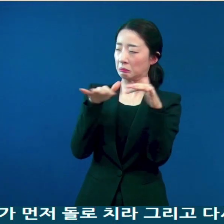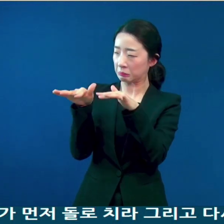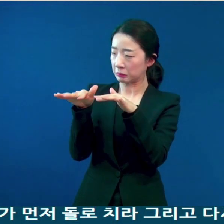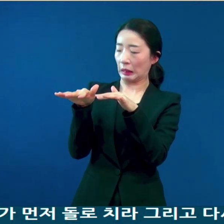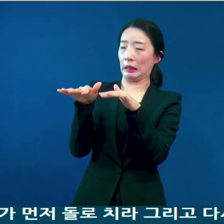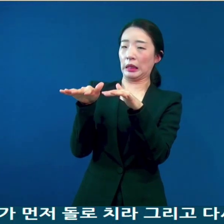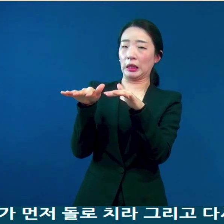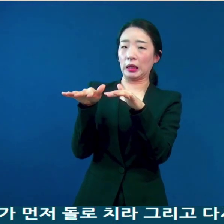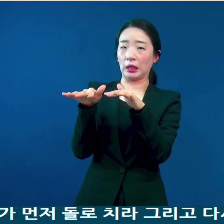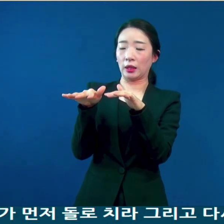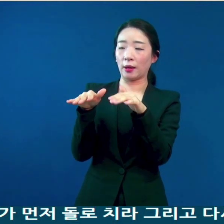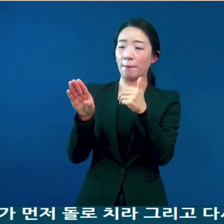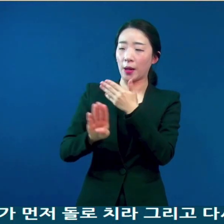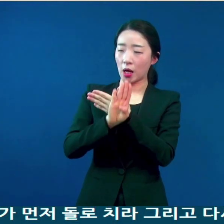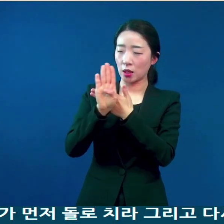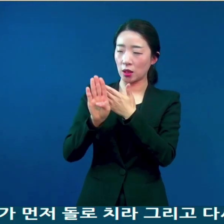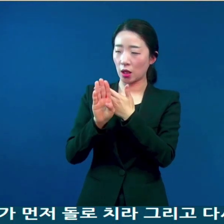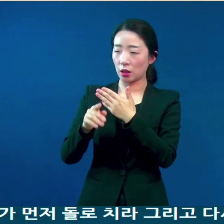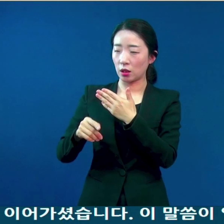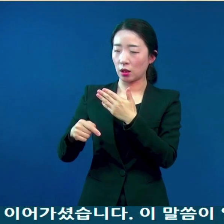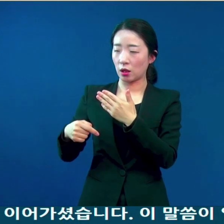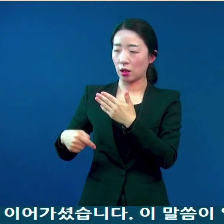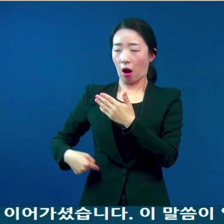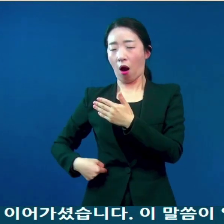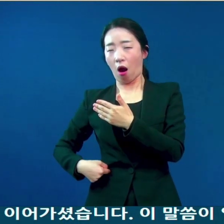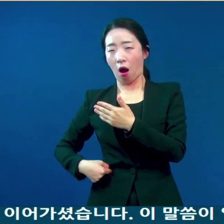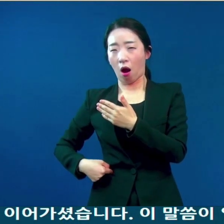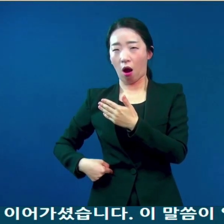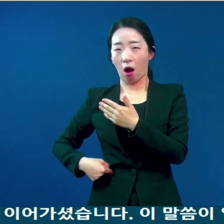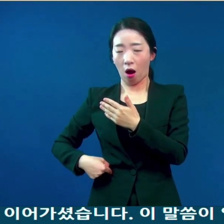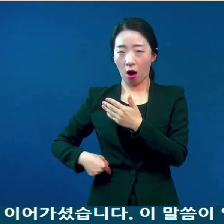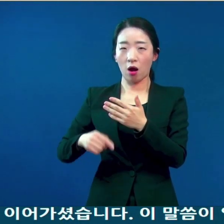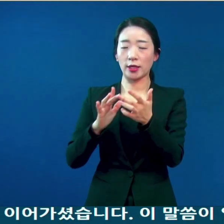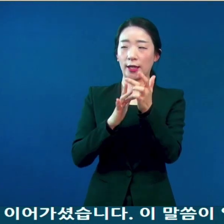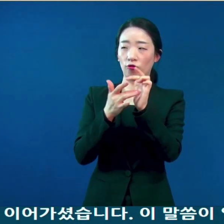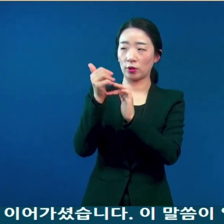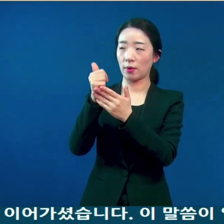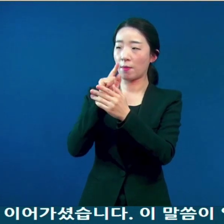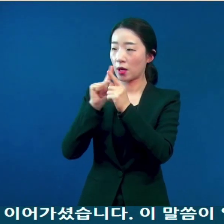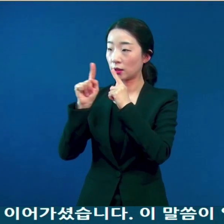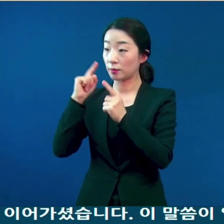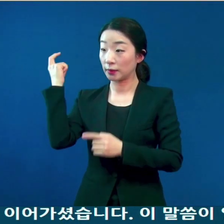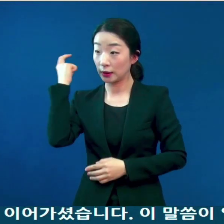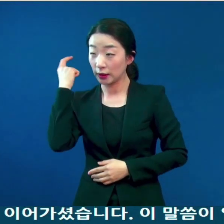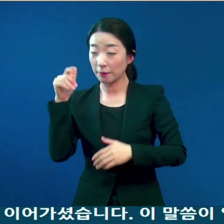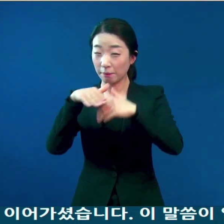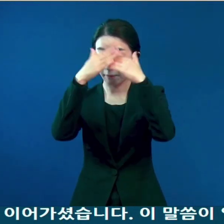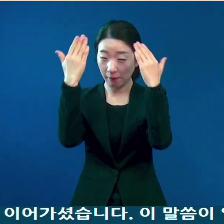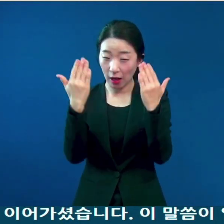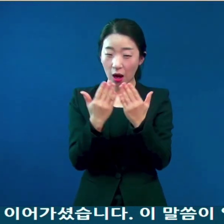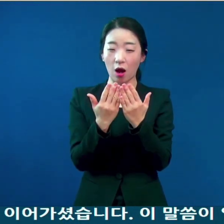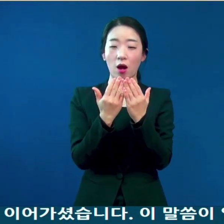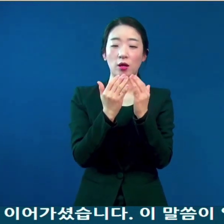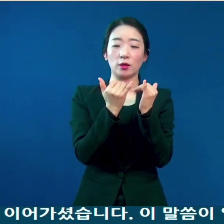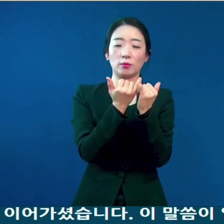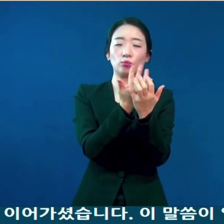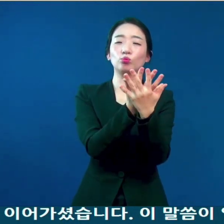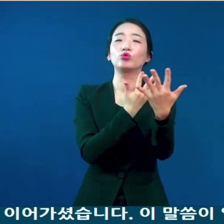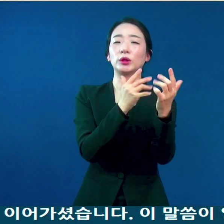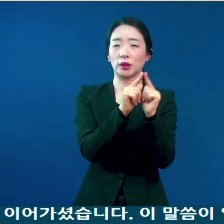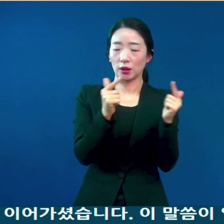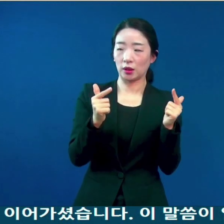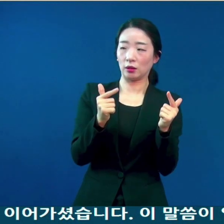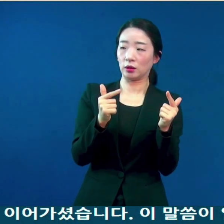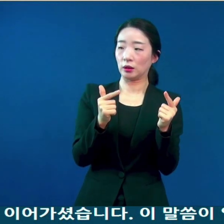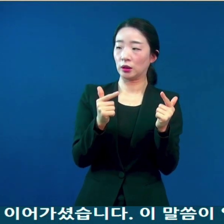서기관과 바리새인, 그들의 이야기에 충동되었던 예수님의 말씀을 듣던 많은 무리들이 이 말씀을 듣는